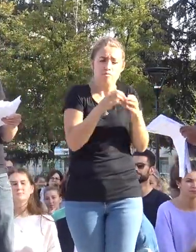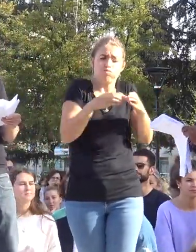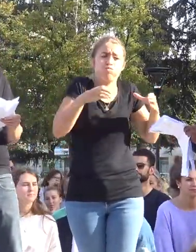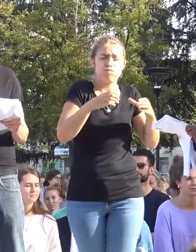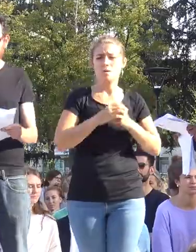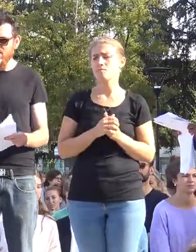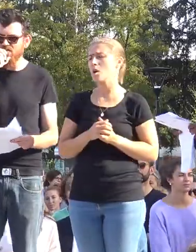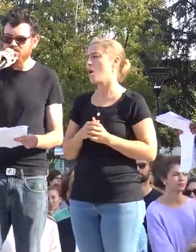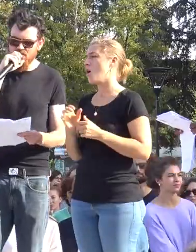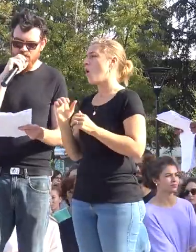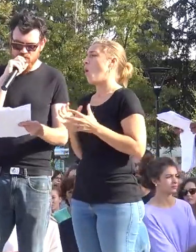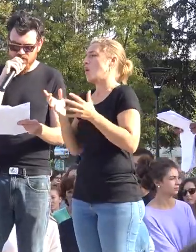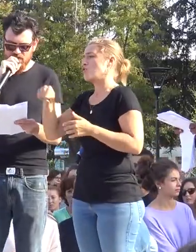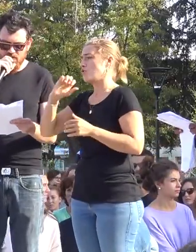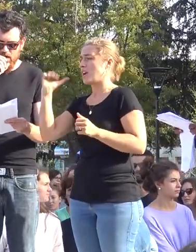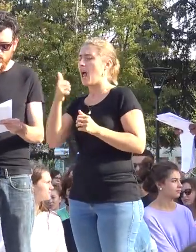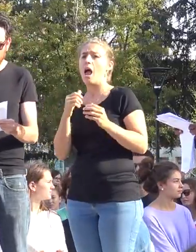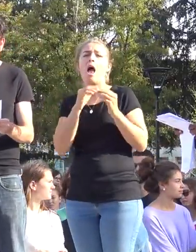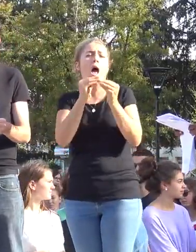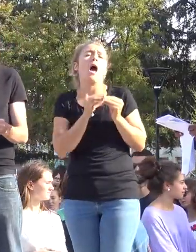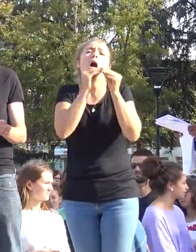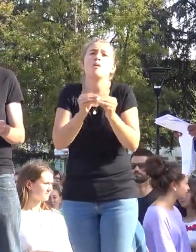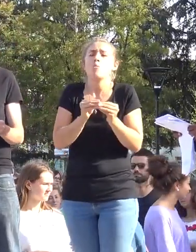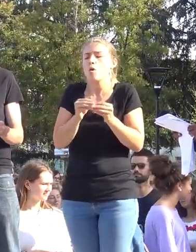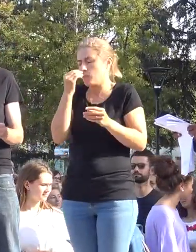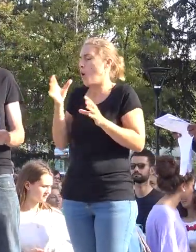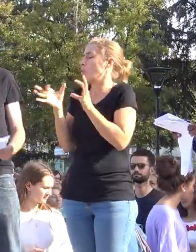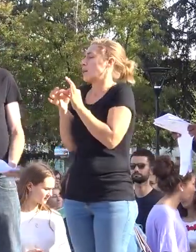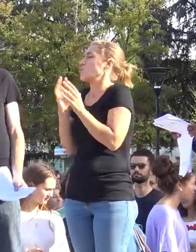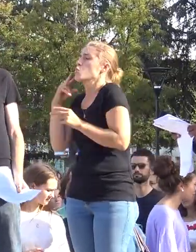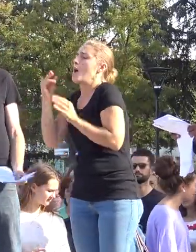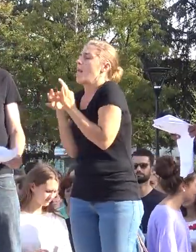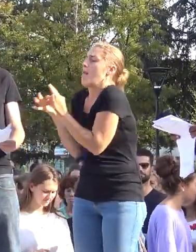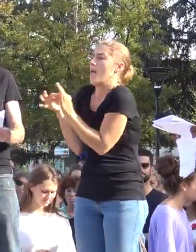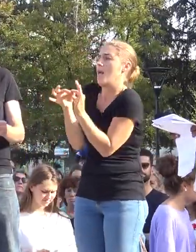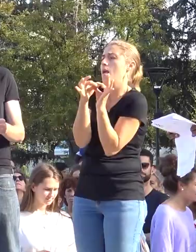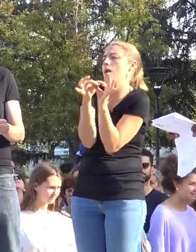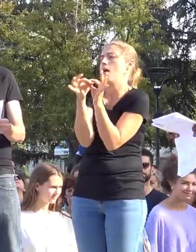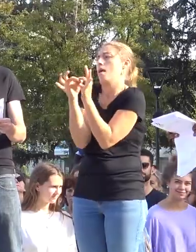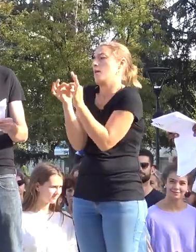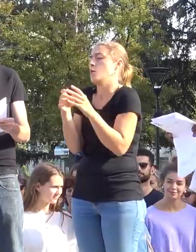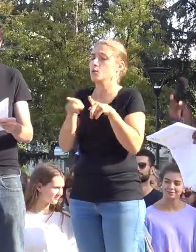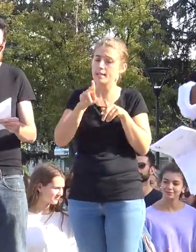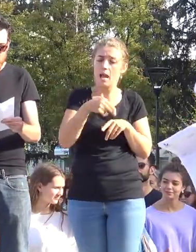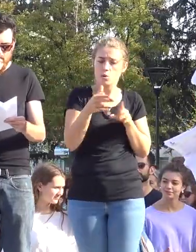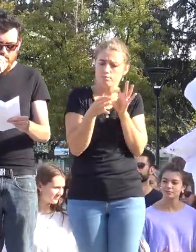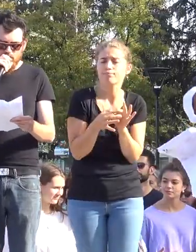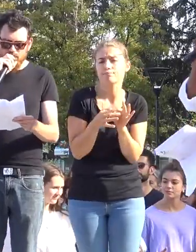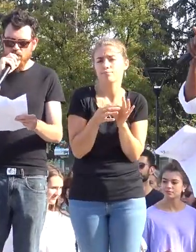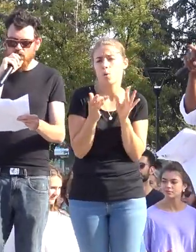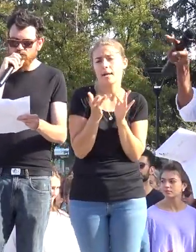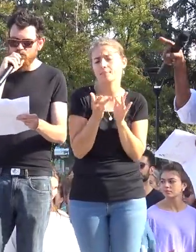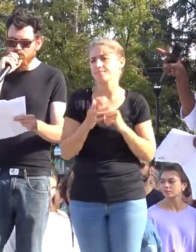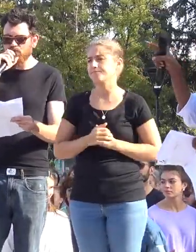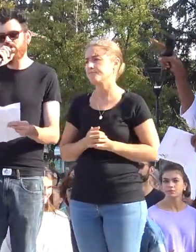vous encourageons à vous aimer, à vous entraider, à retrouver ce lien perdu avec nous-mêmes, les autres humains et la nature. Nous